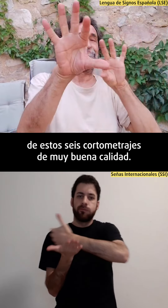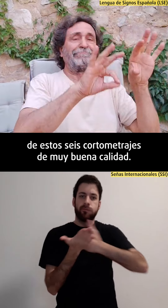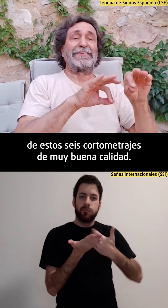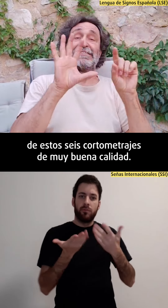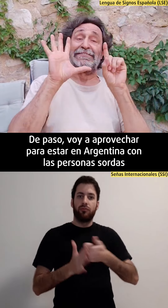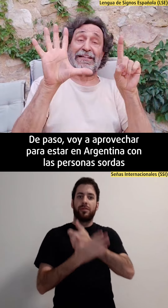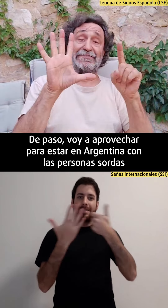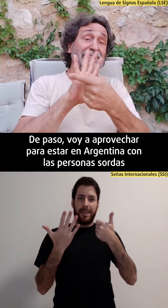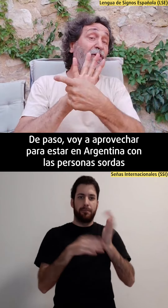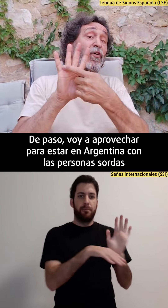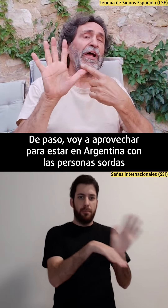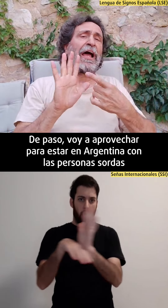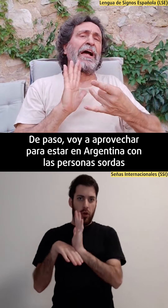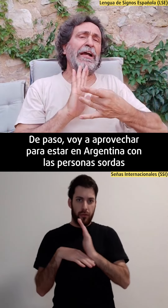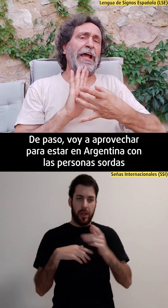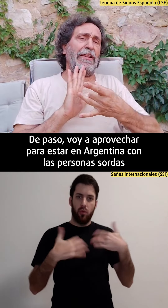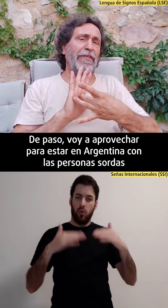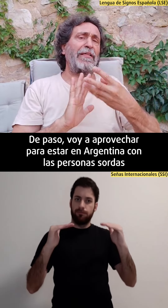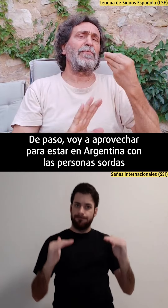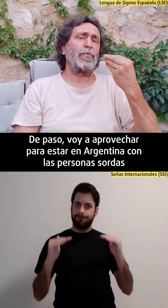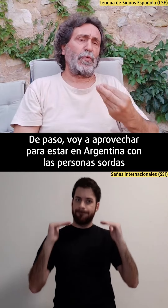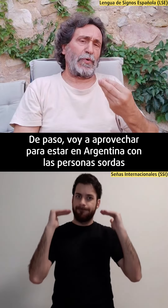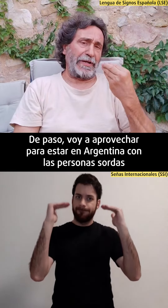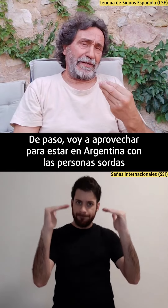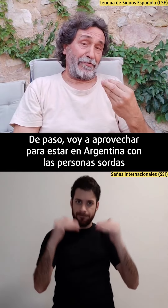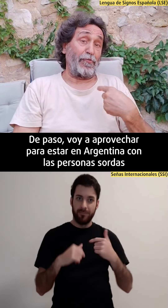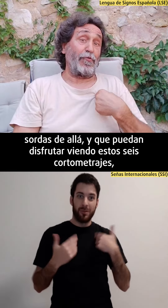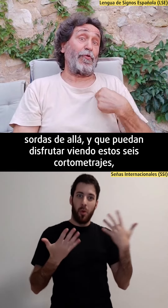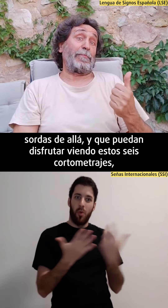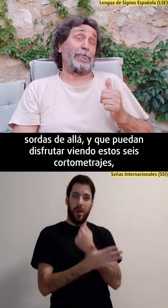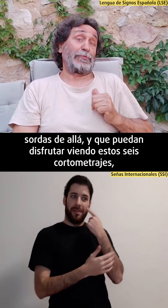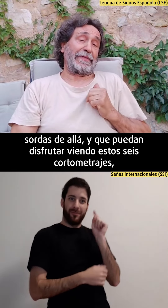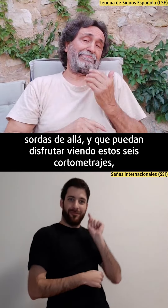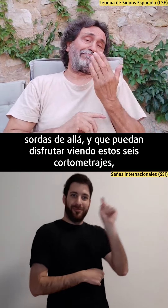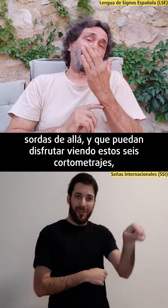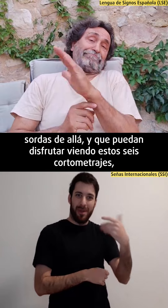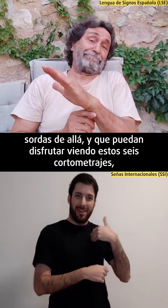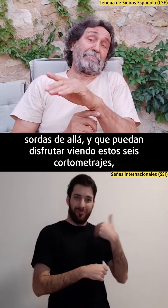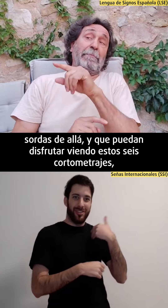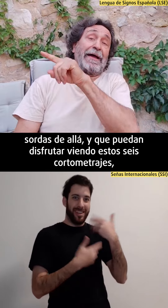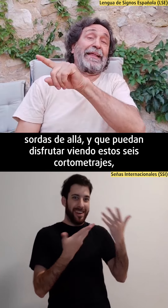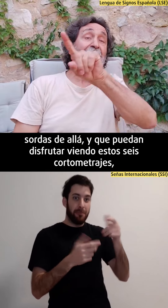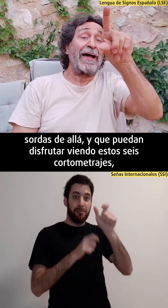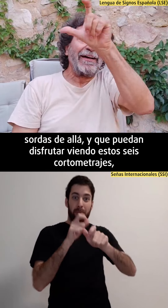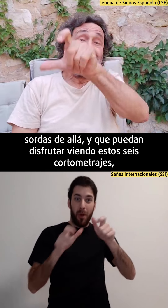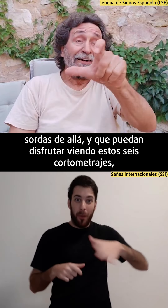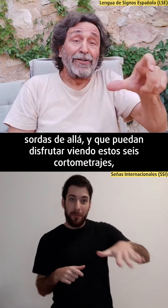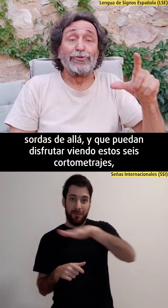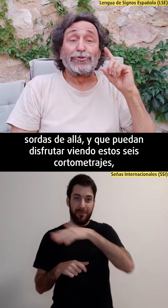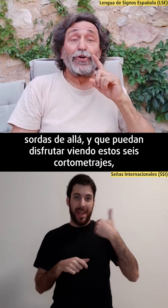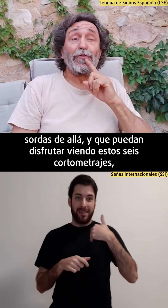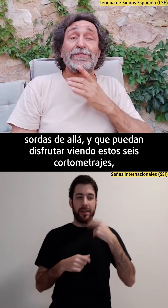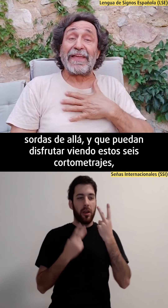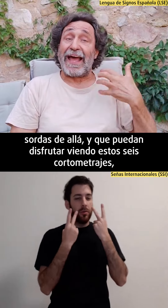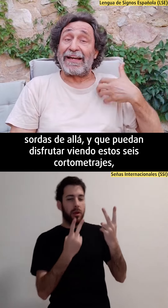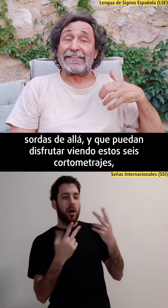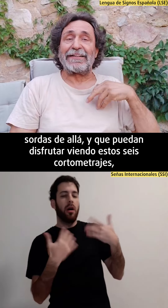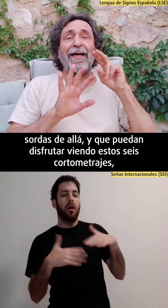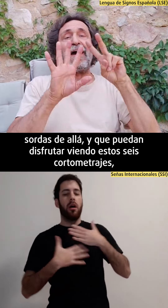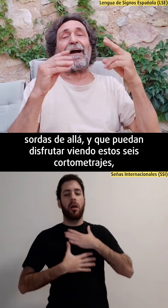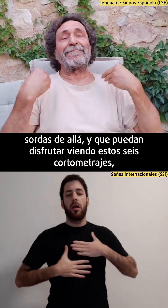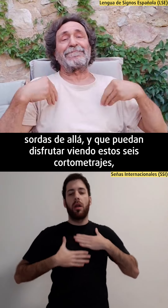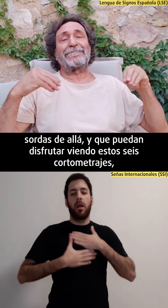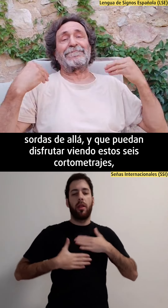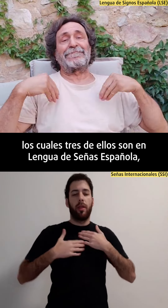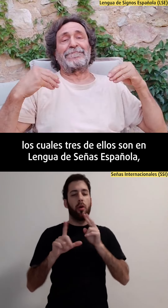buena calidad de paso voy a aprovechar para estar en Argentina con las personas sordas de allá y que puedan disfrutar viendo estos